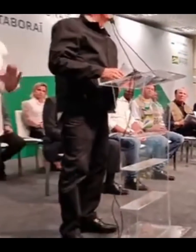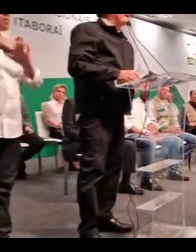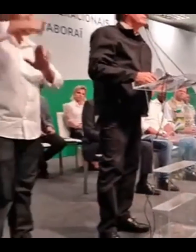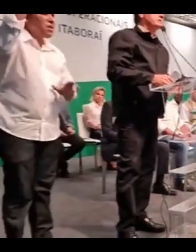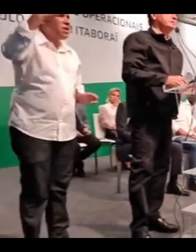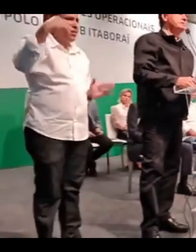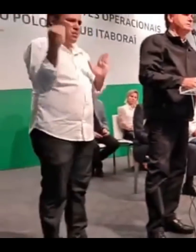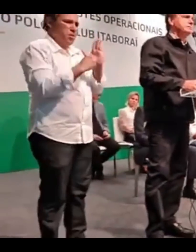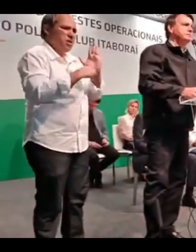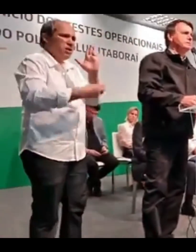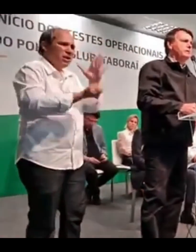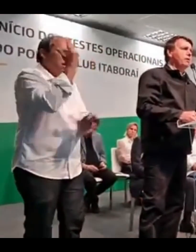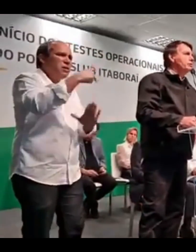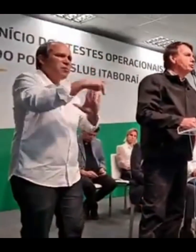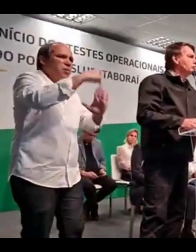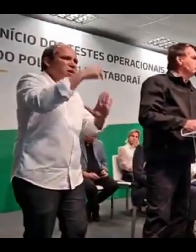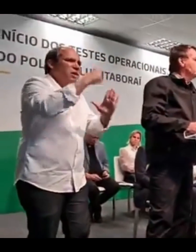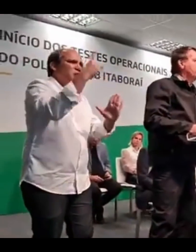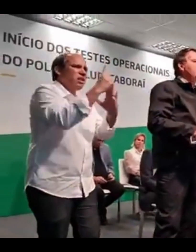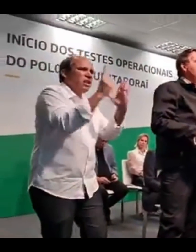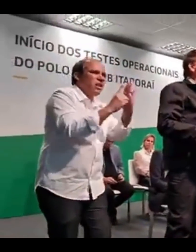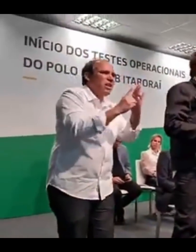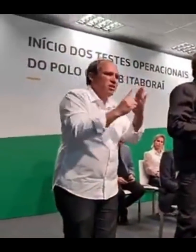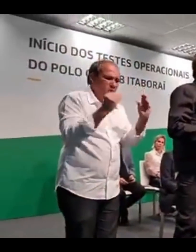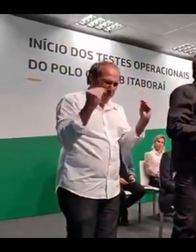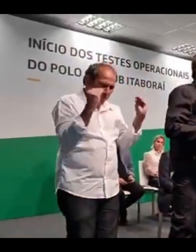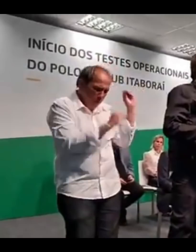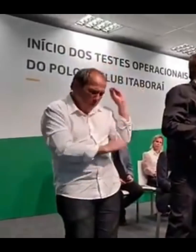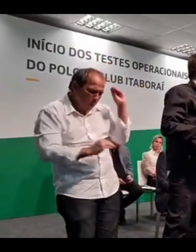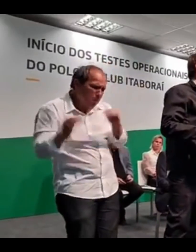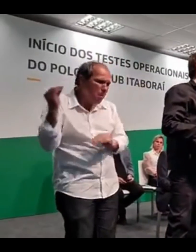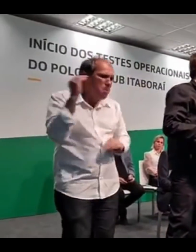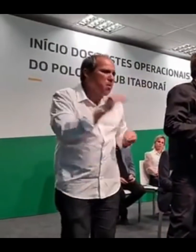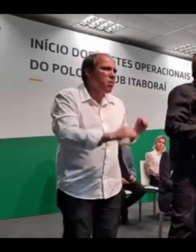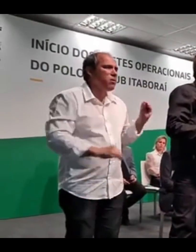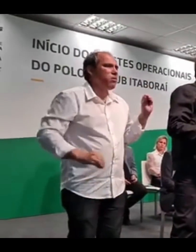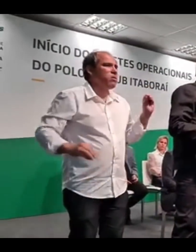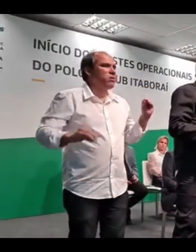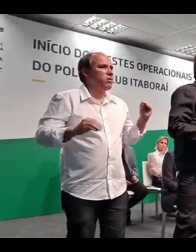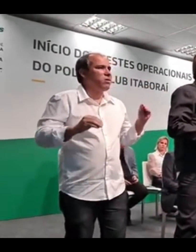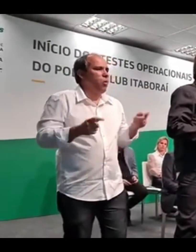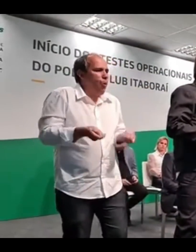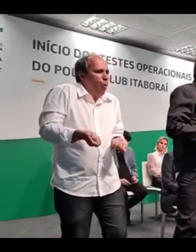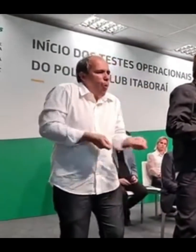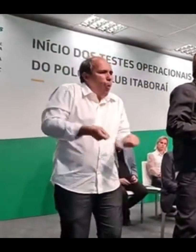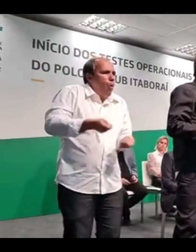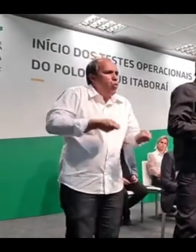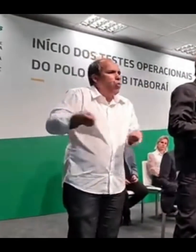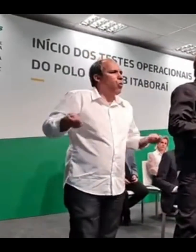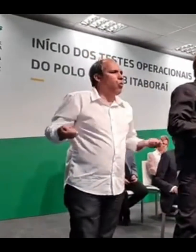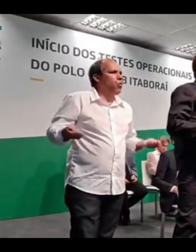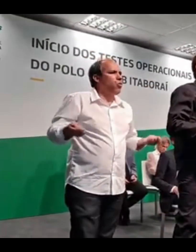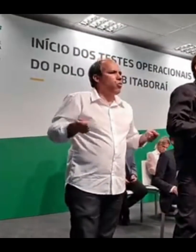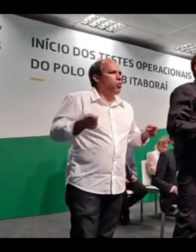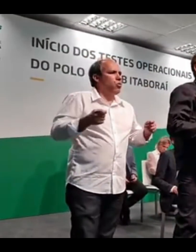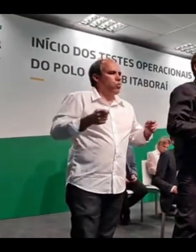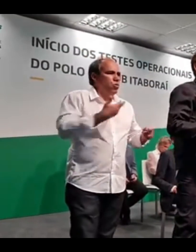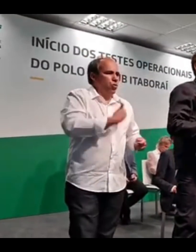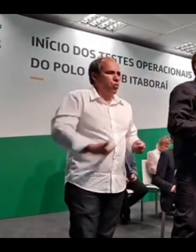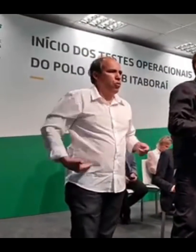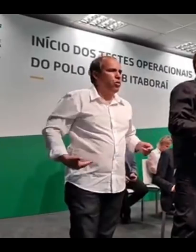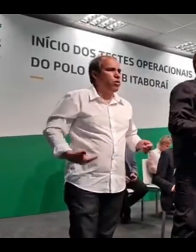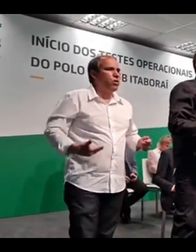portarias, com decretos. É um entulho enorme para ser removido. para a gente dar esperança para a